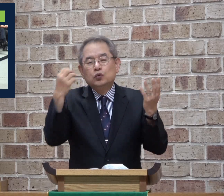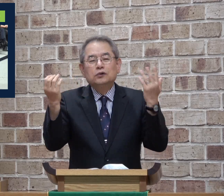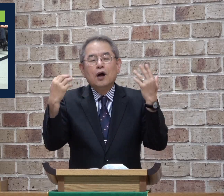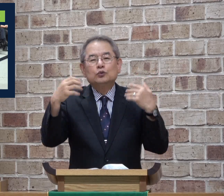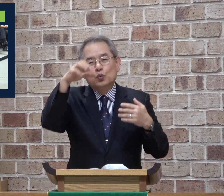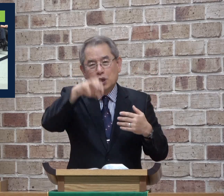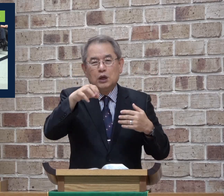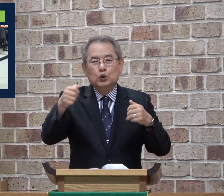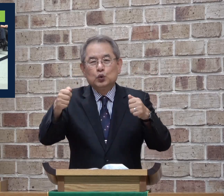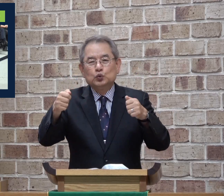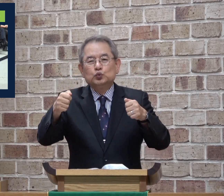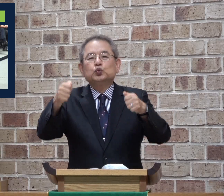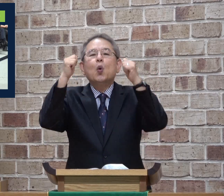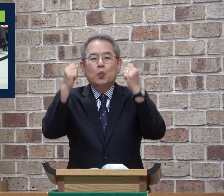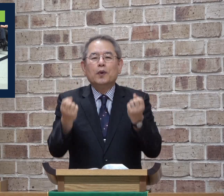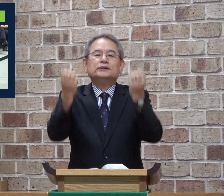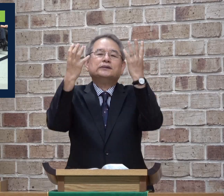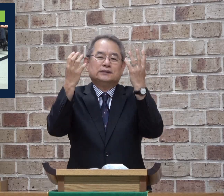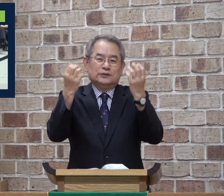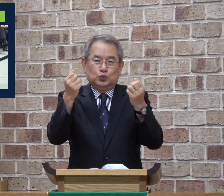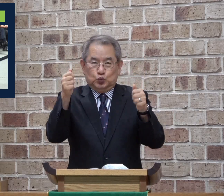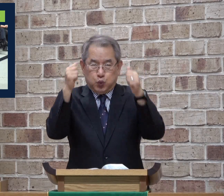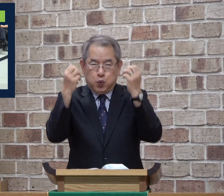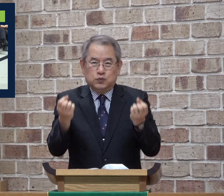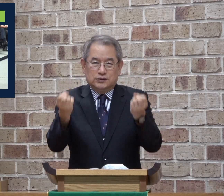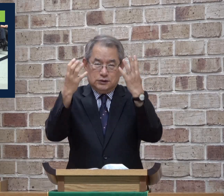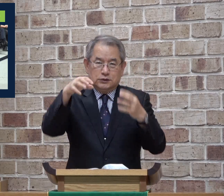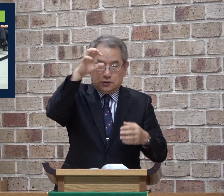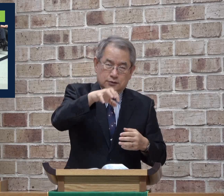고등학교에서 졸업식이 있었는데